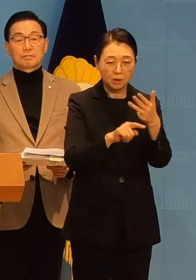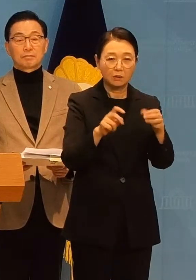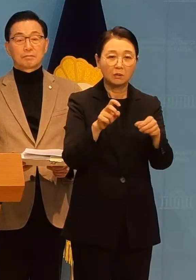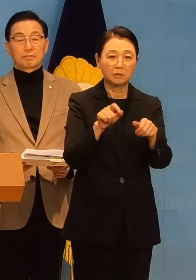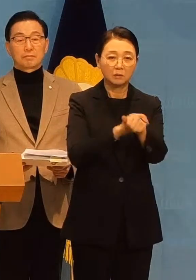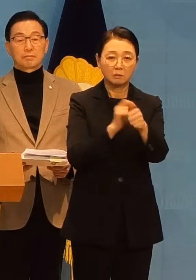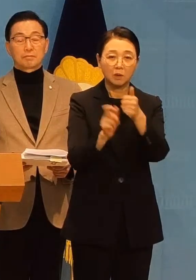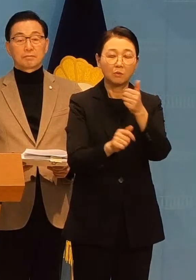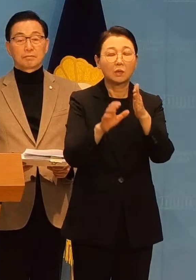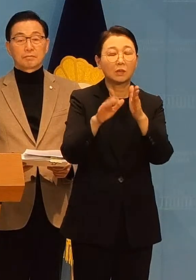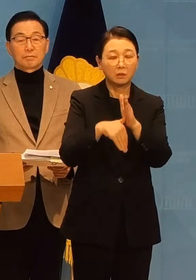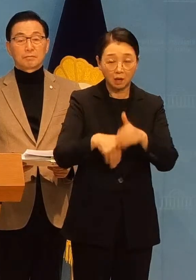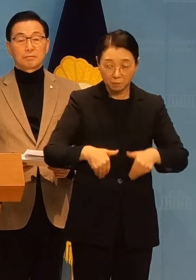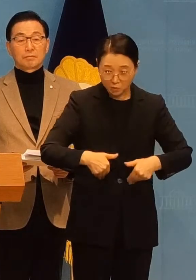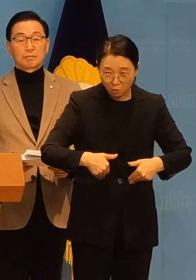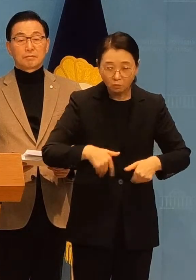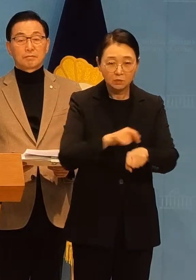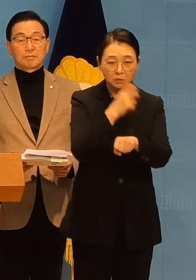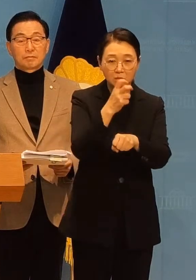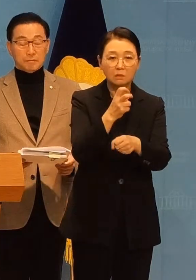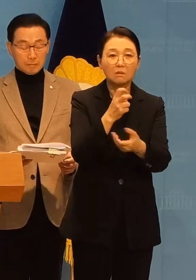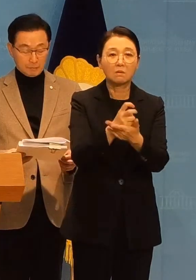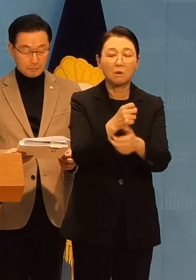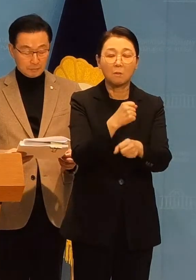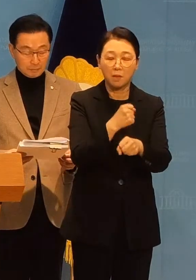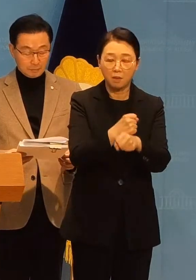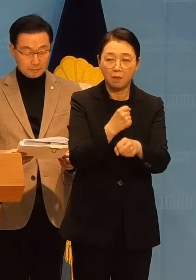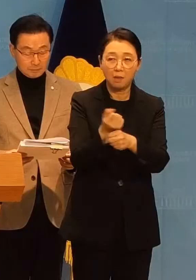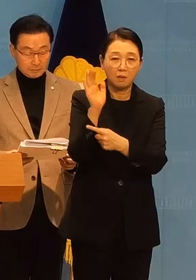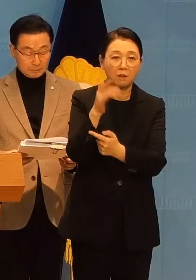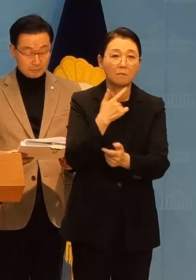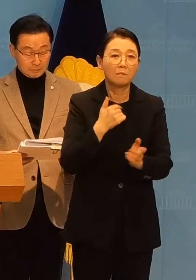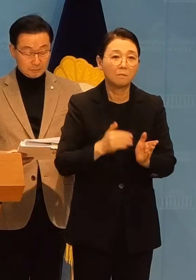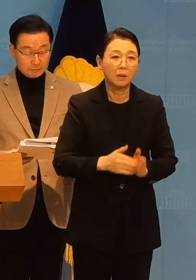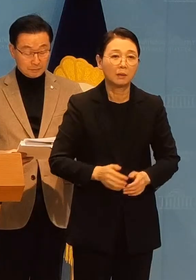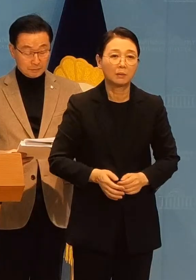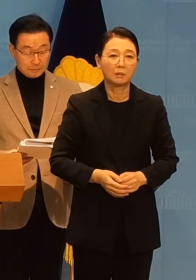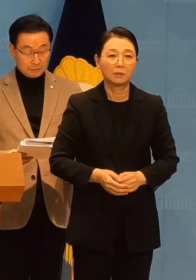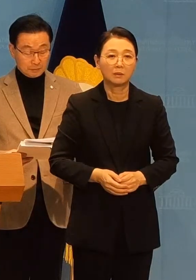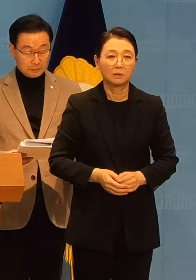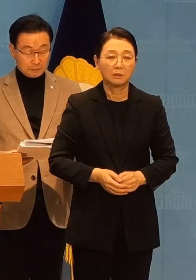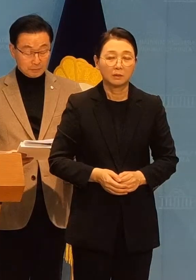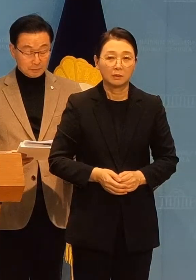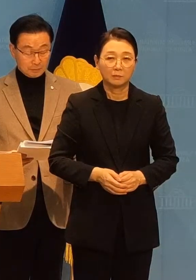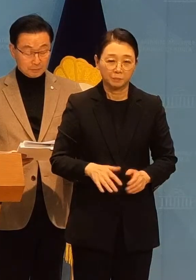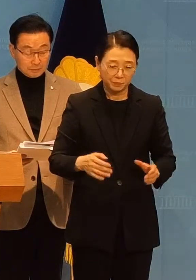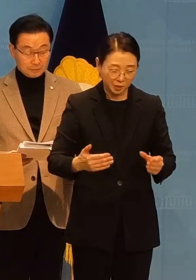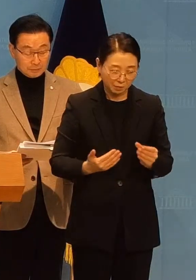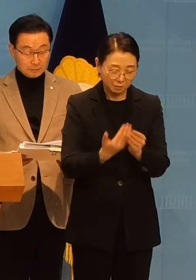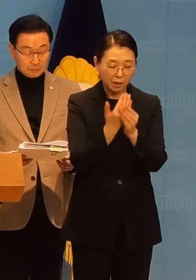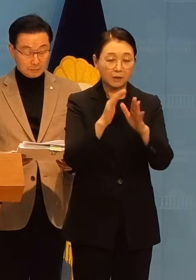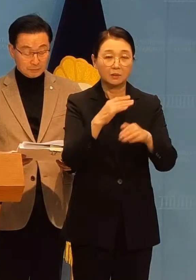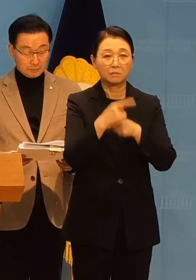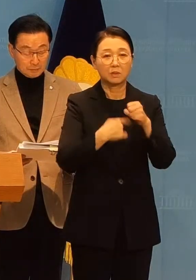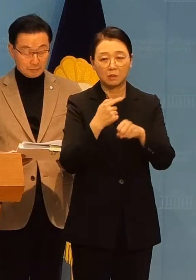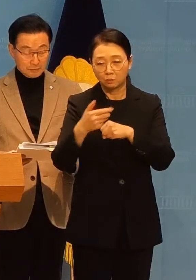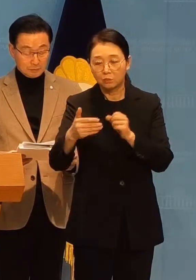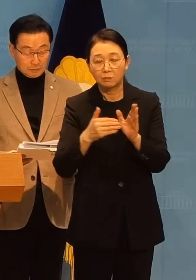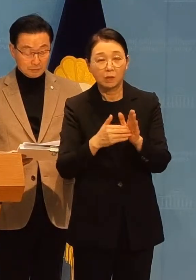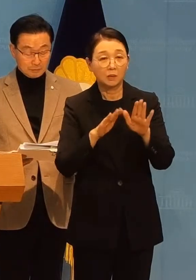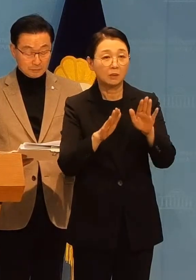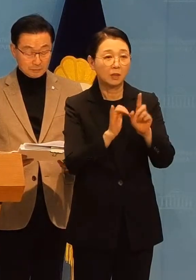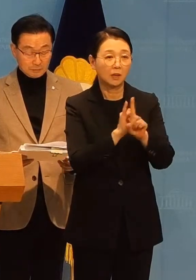필요하다면 얼마든지 특검을 할 수 있을 것이라고 발언한 바 있습니다. 참사 1년이 지났습니다. 여전히 단 한